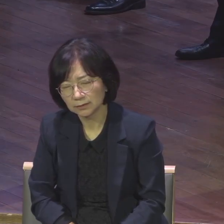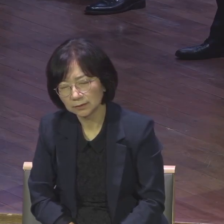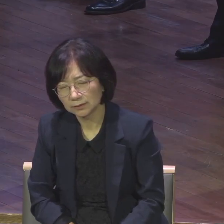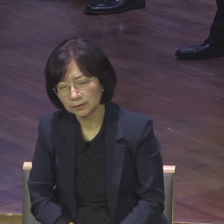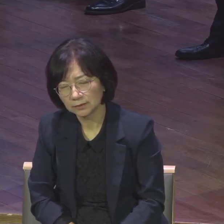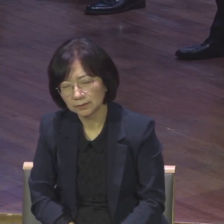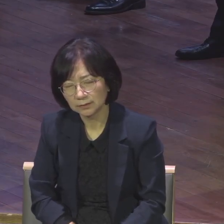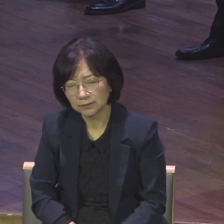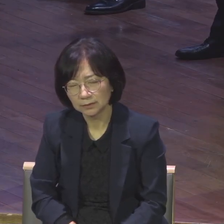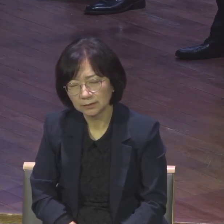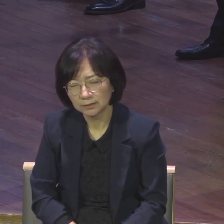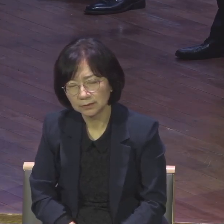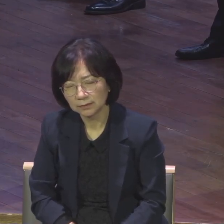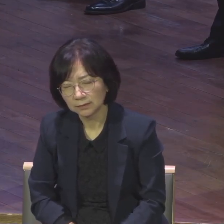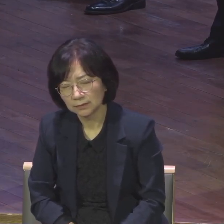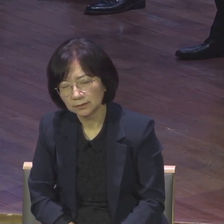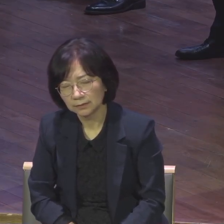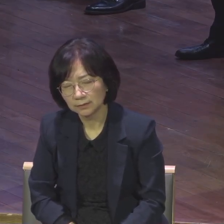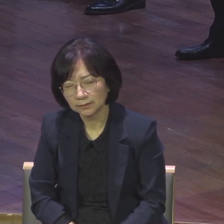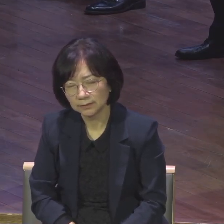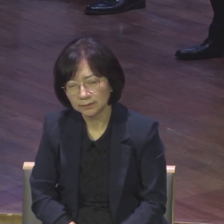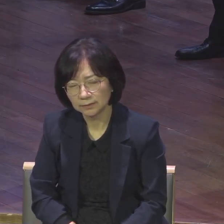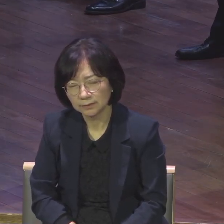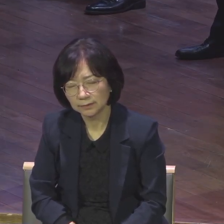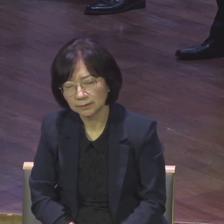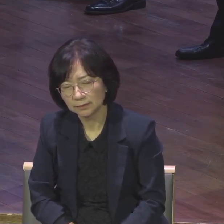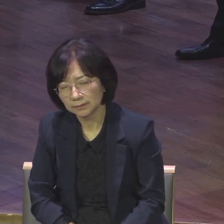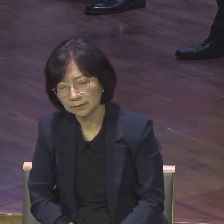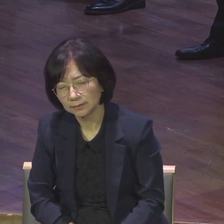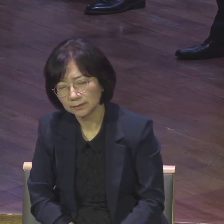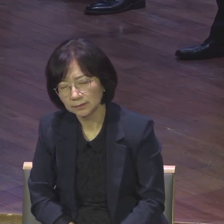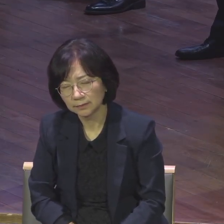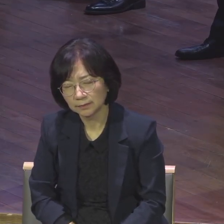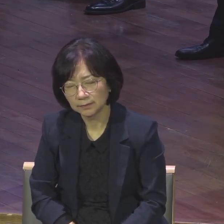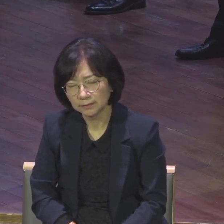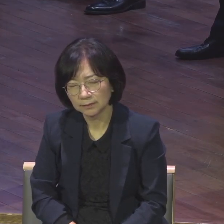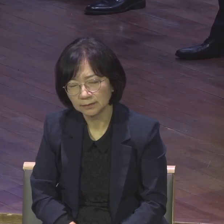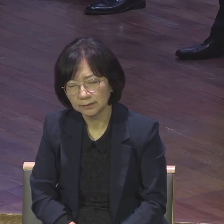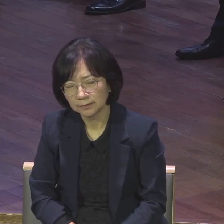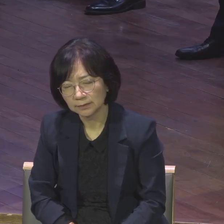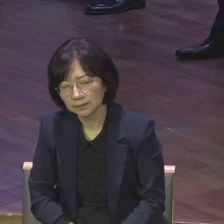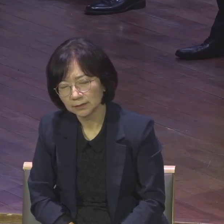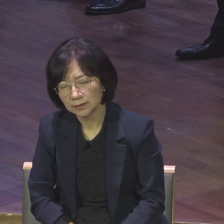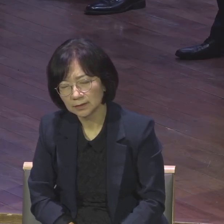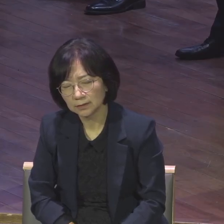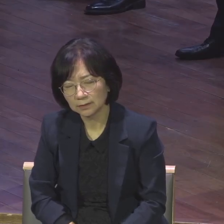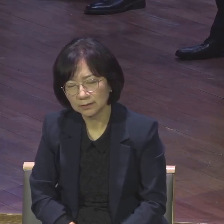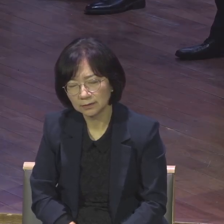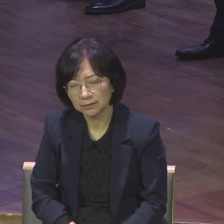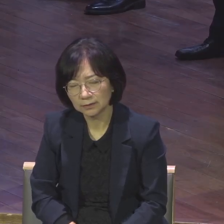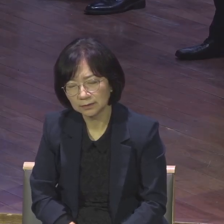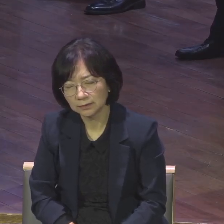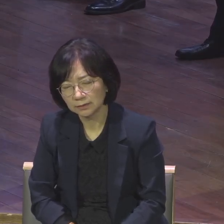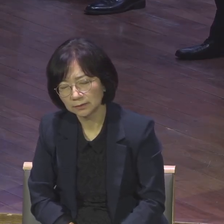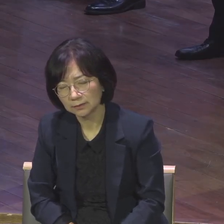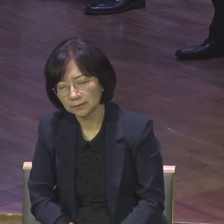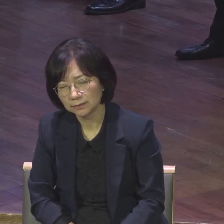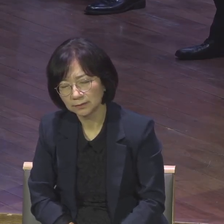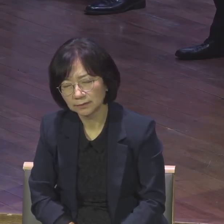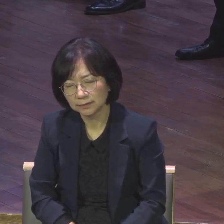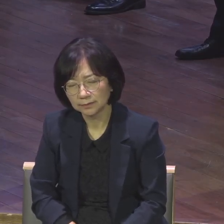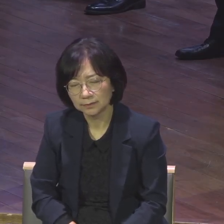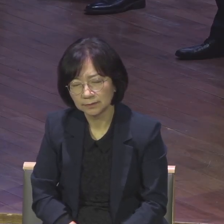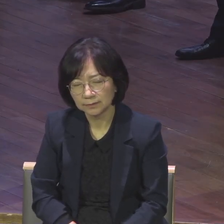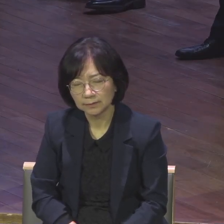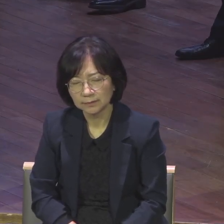지켜 주옵소서. 그 약속 성취하여 주시옵소서. 하나님 그리스도를 몰라 하나님을 떠나시는 이